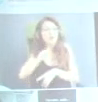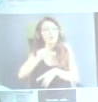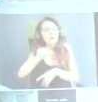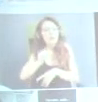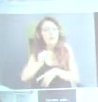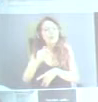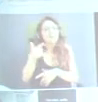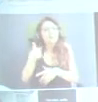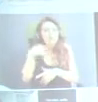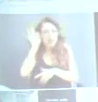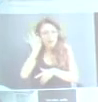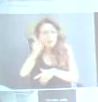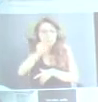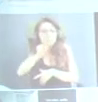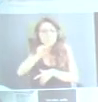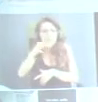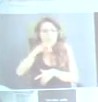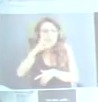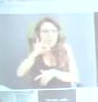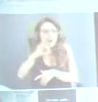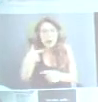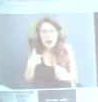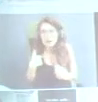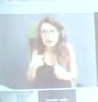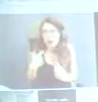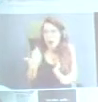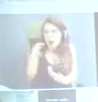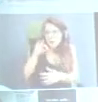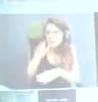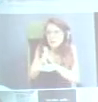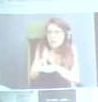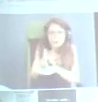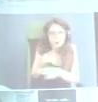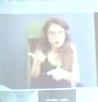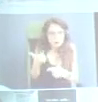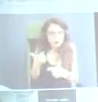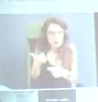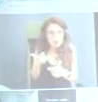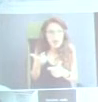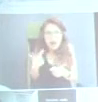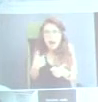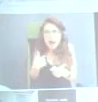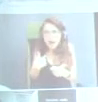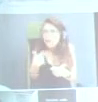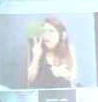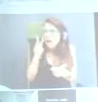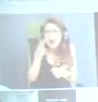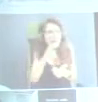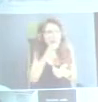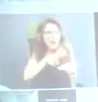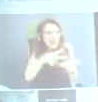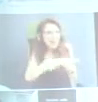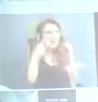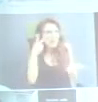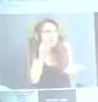accessibile l'inglese rispetto alla lingua dei segni italiana, quindi guardavo Laura. Chiedo scusa Giulia.